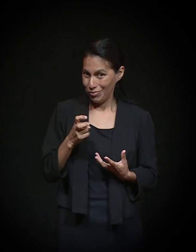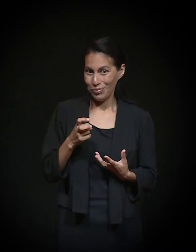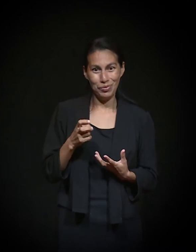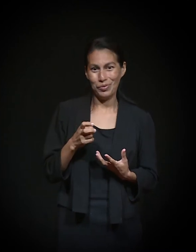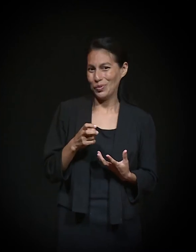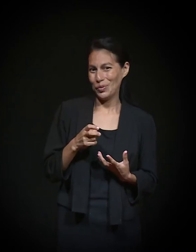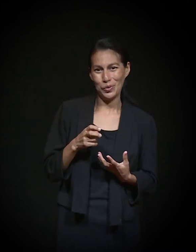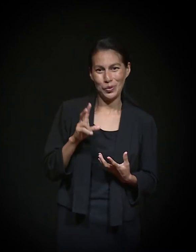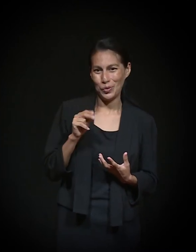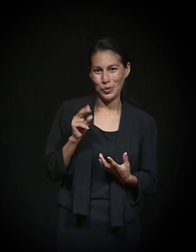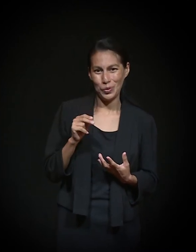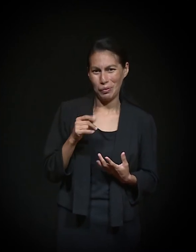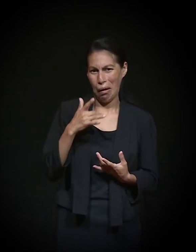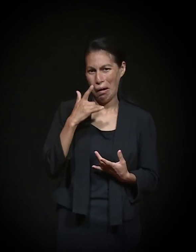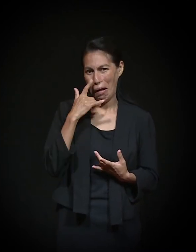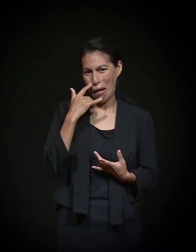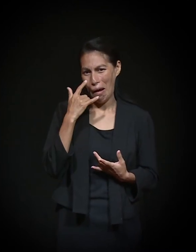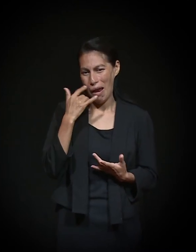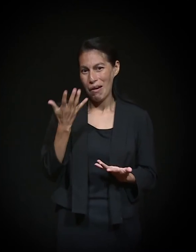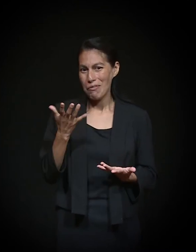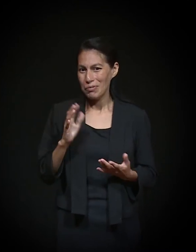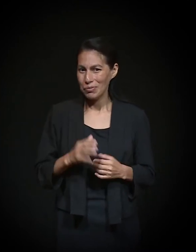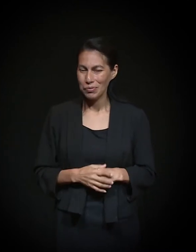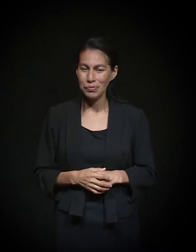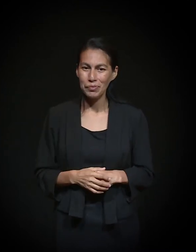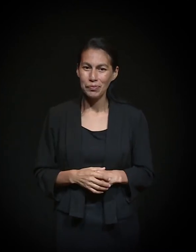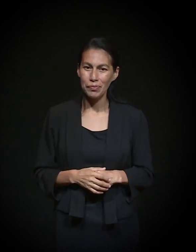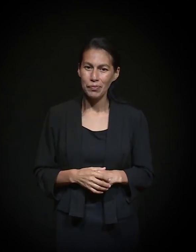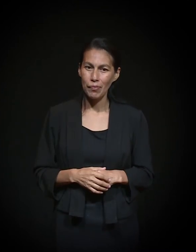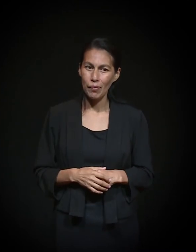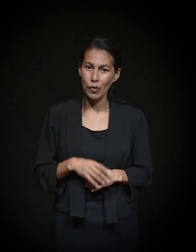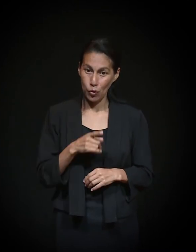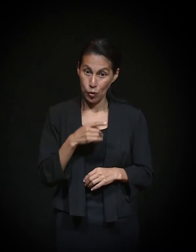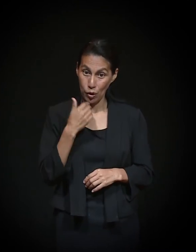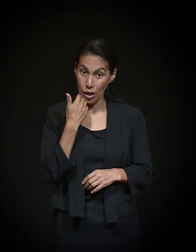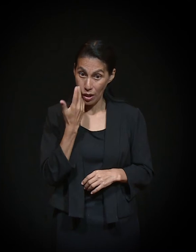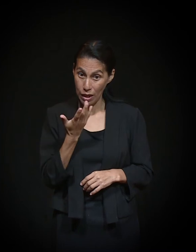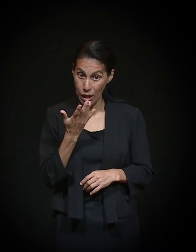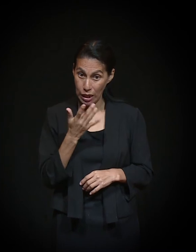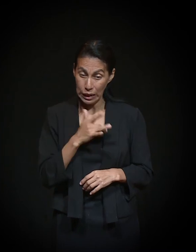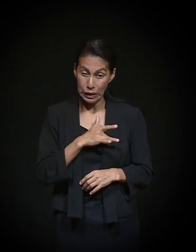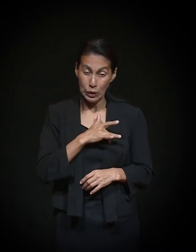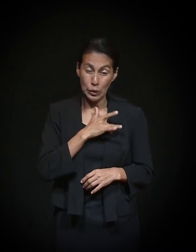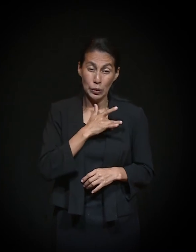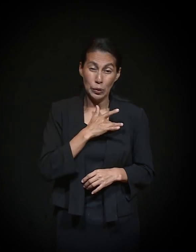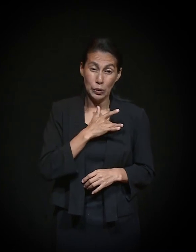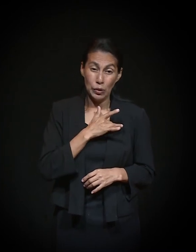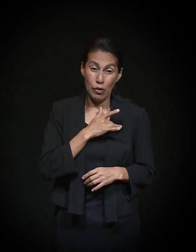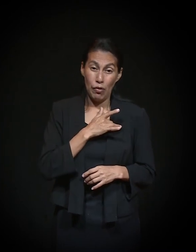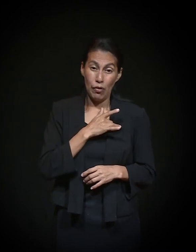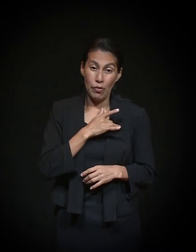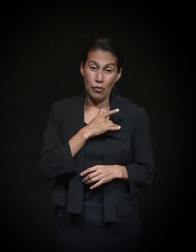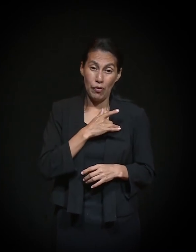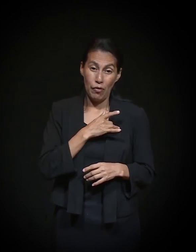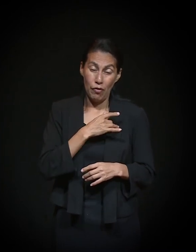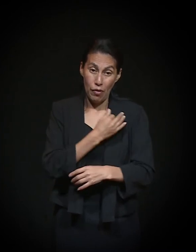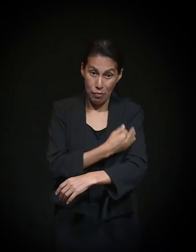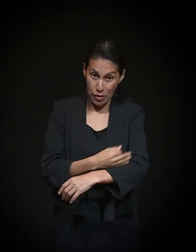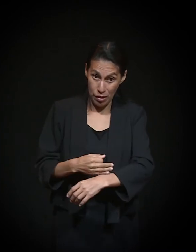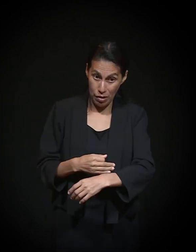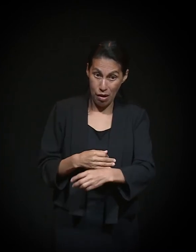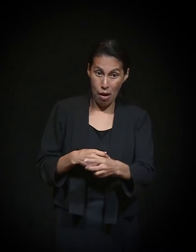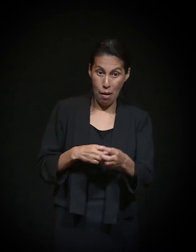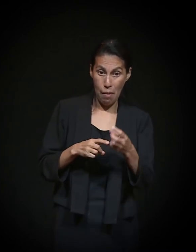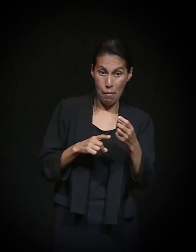sentido. Yo diría que el trabajo y que ellos, con todo el corazón, estaban ya